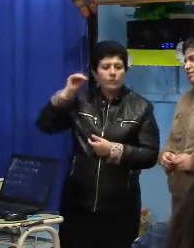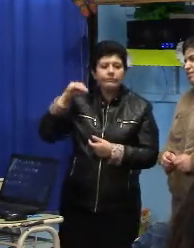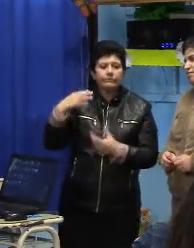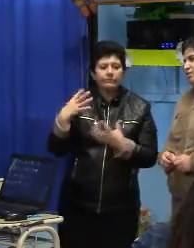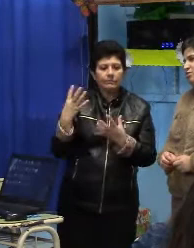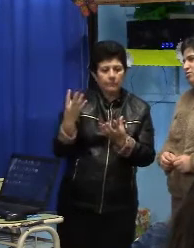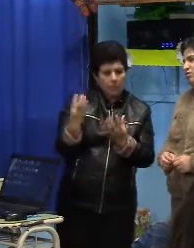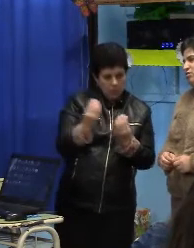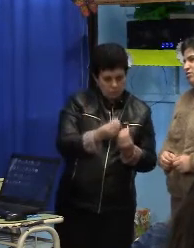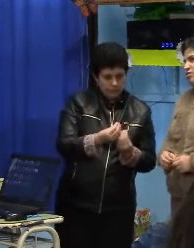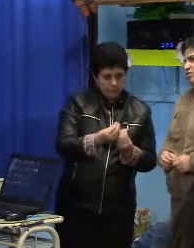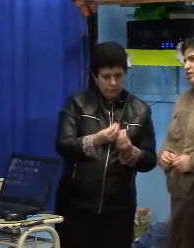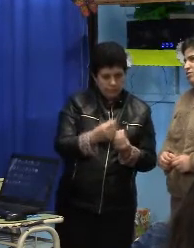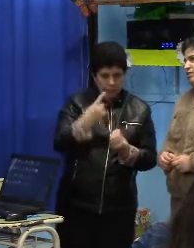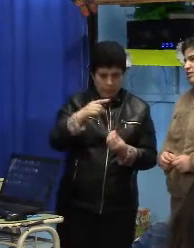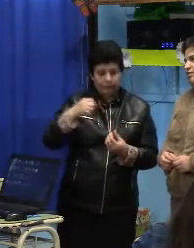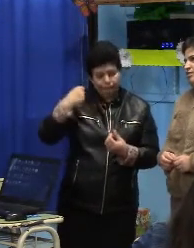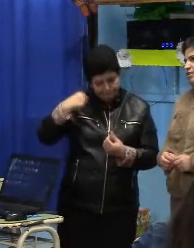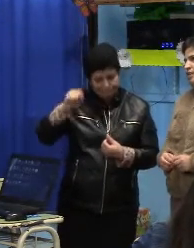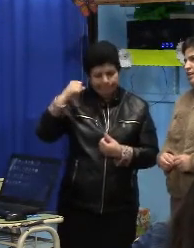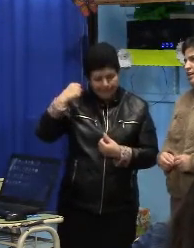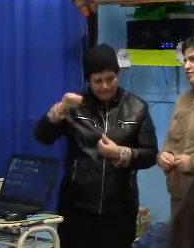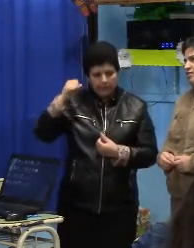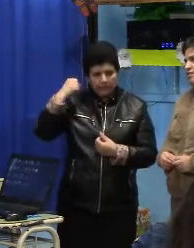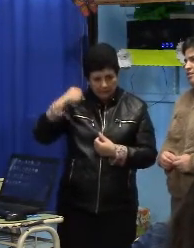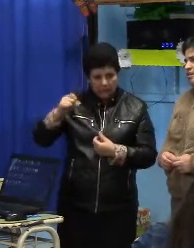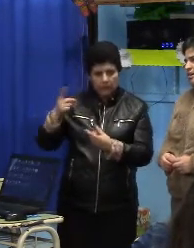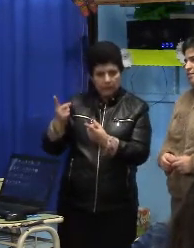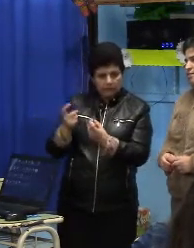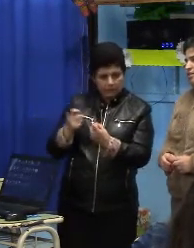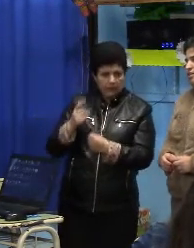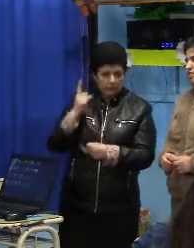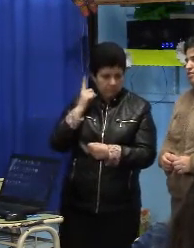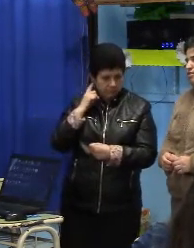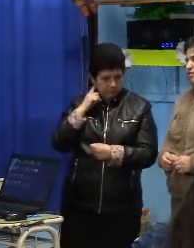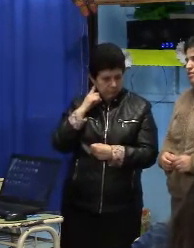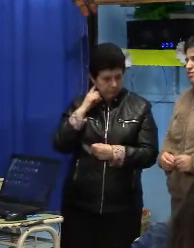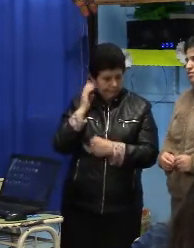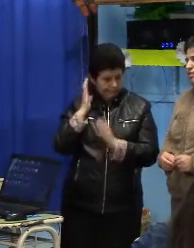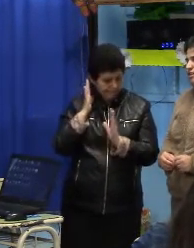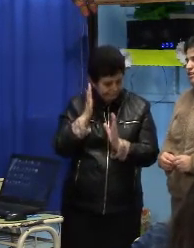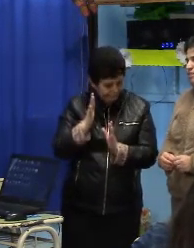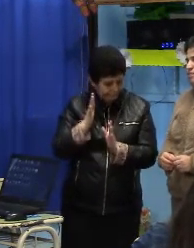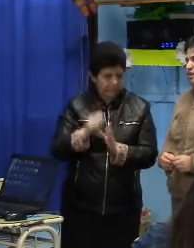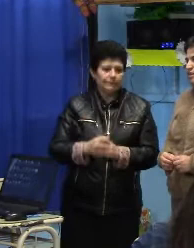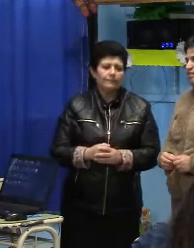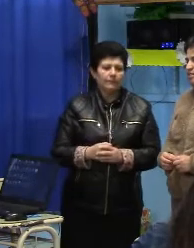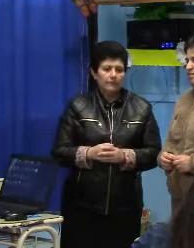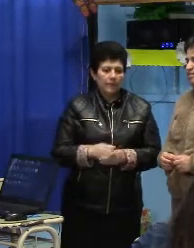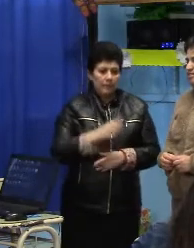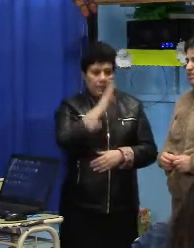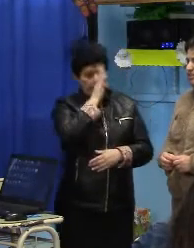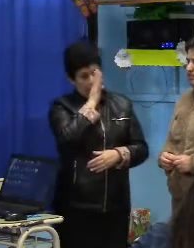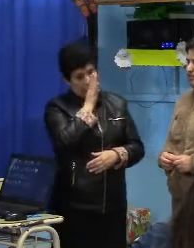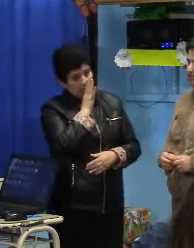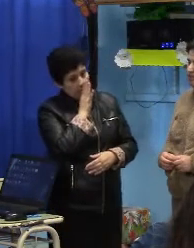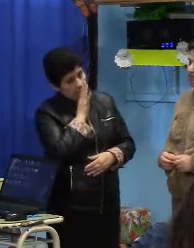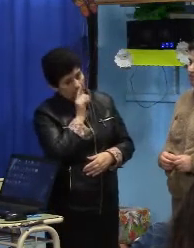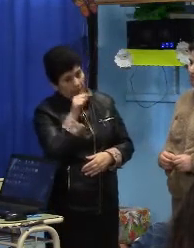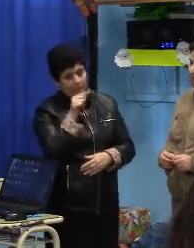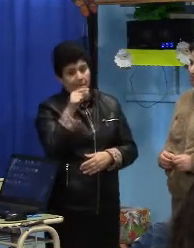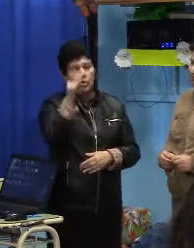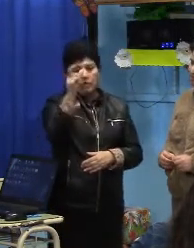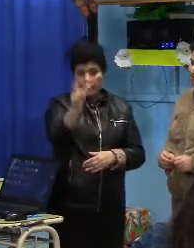de un entrenamiento auditivo. Y es, hay que ponerse con las personas, que tengan la paciencia.